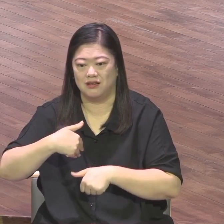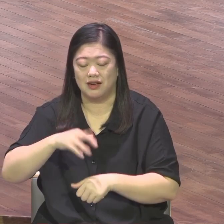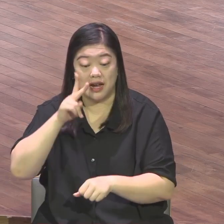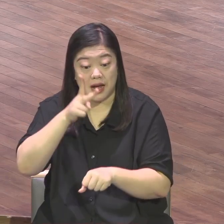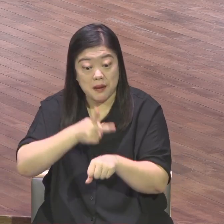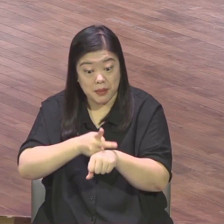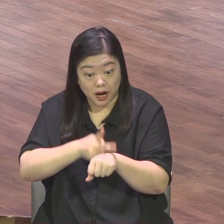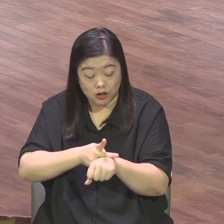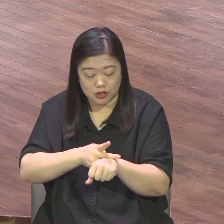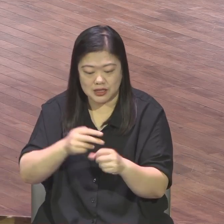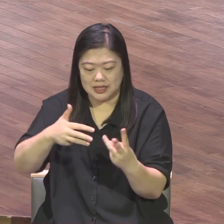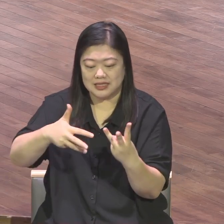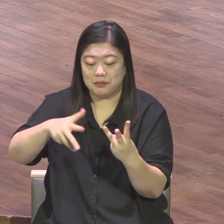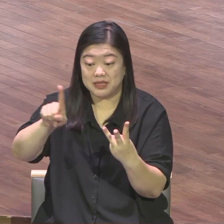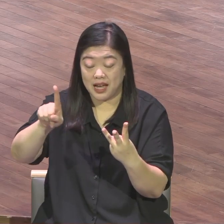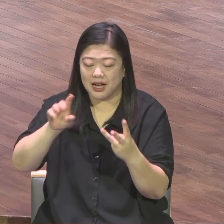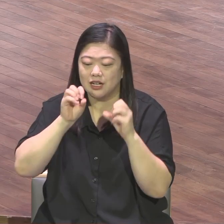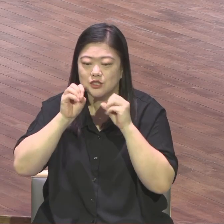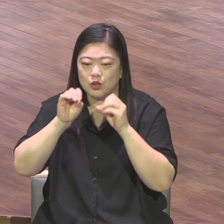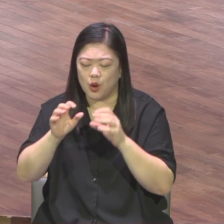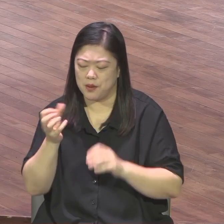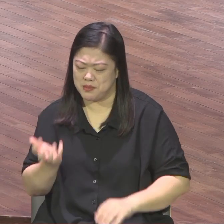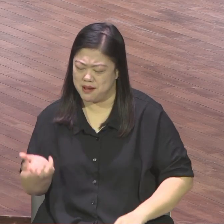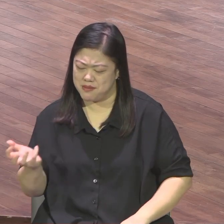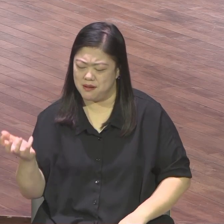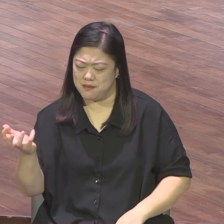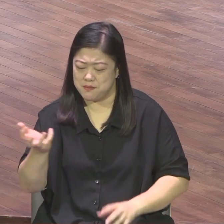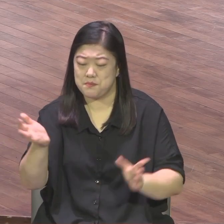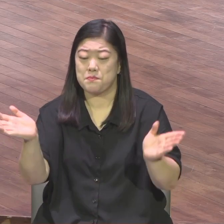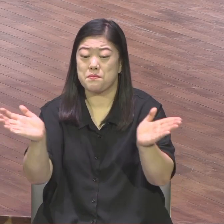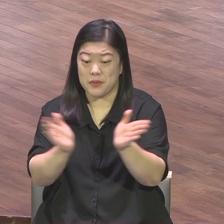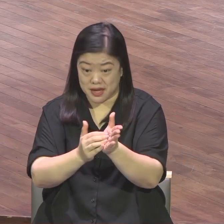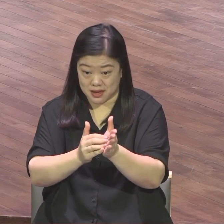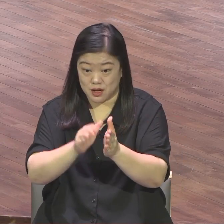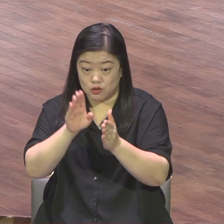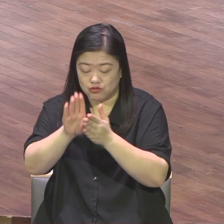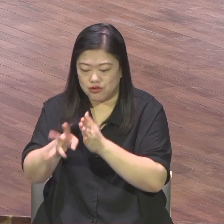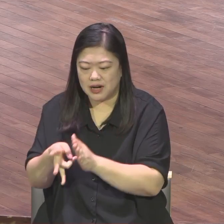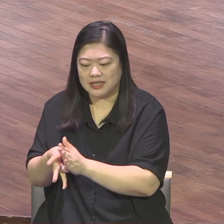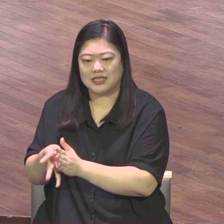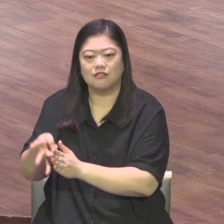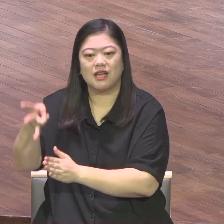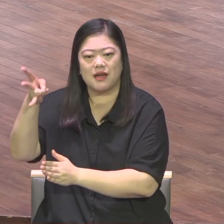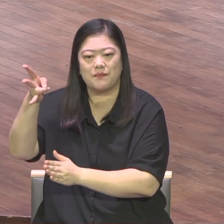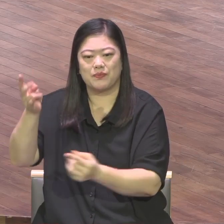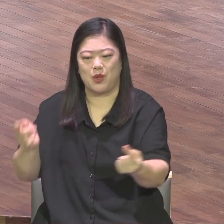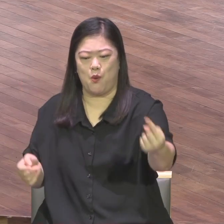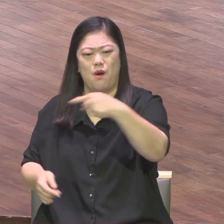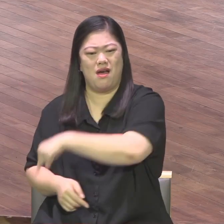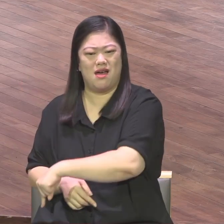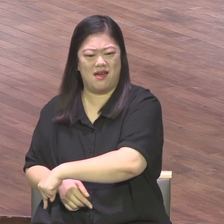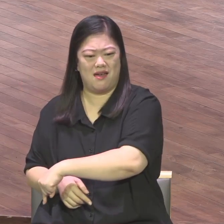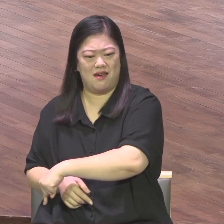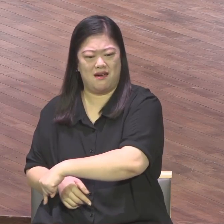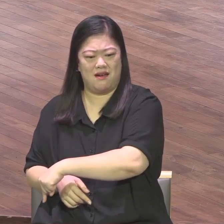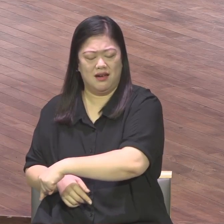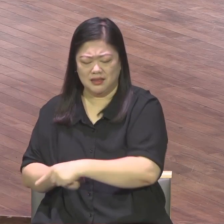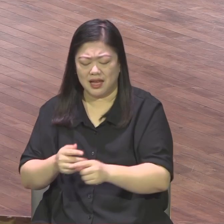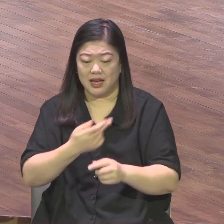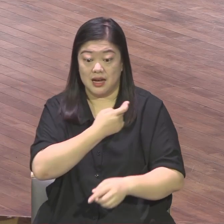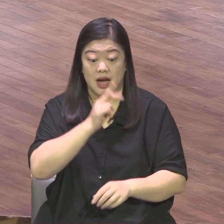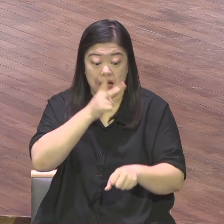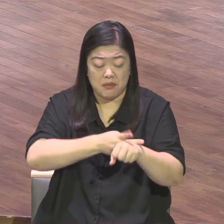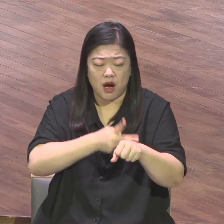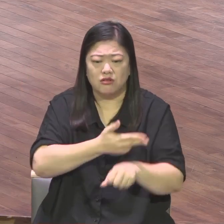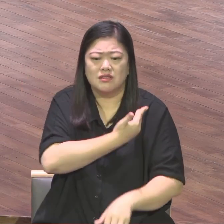이 선교여행을 마무리하고 예루살렘을 향하여 갈 때 당시 바울의 제자들이 예루살렘을 가면 대제사장들과